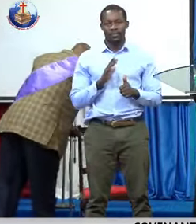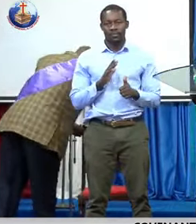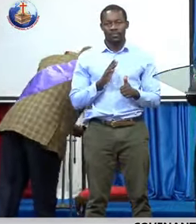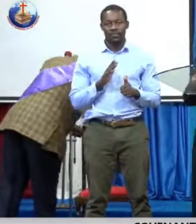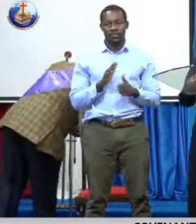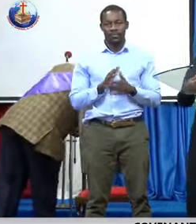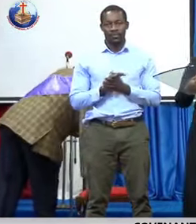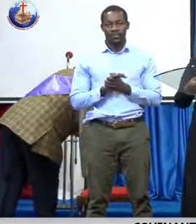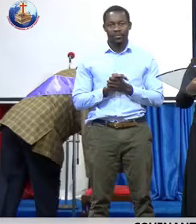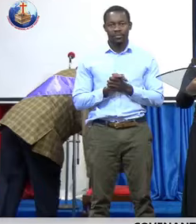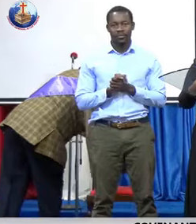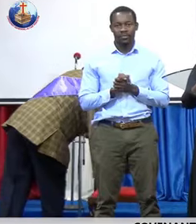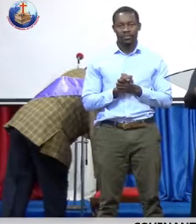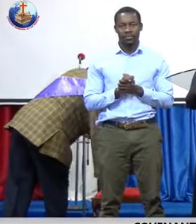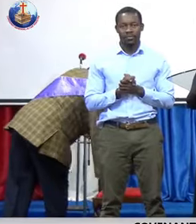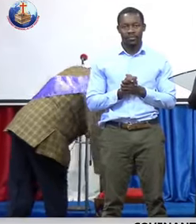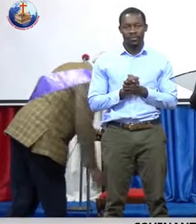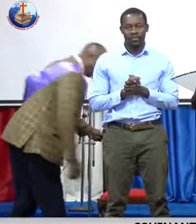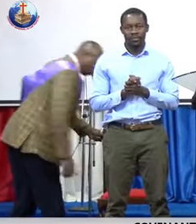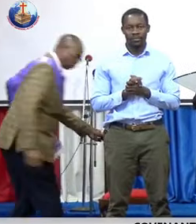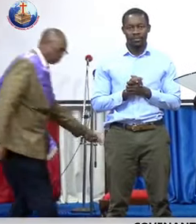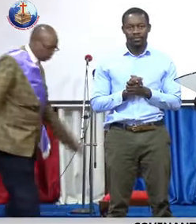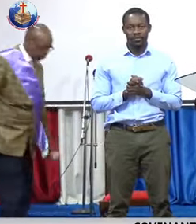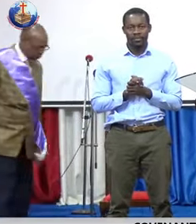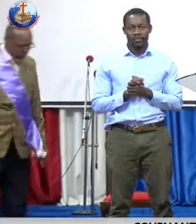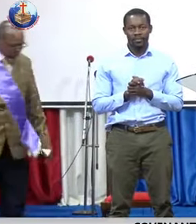yangu, kwa hivyo mtaniruhusu nitumie